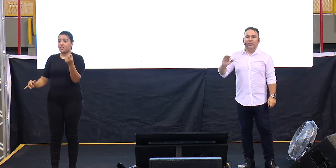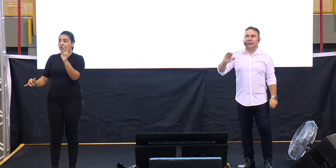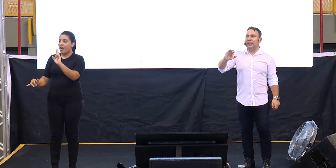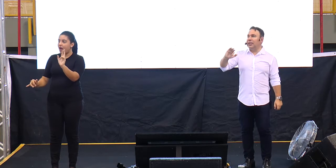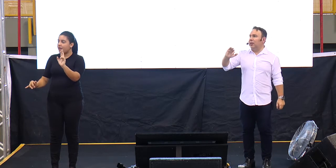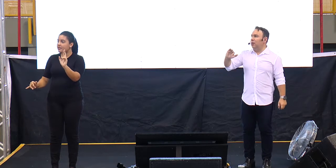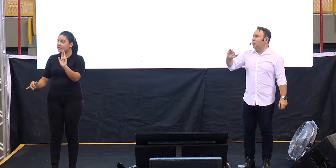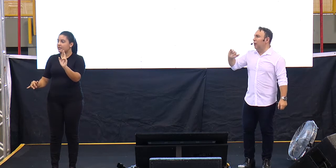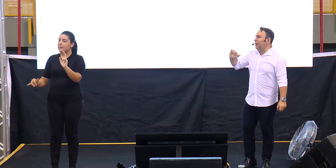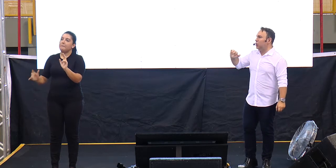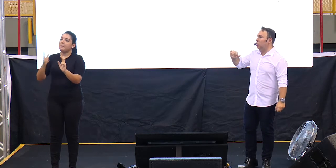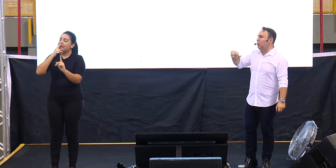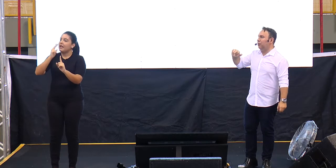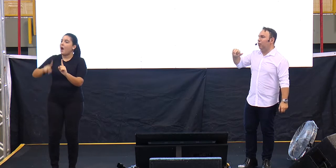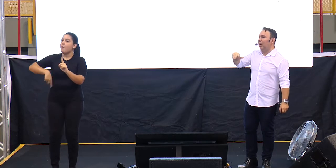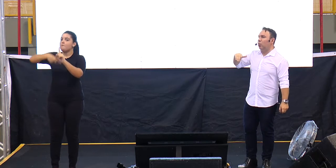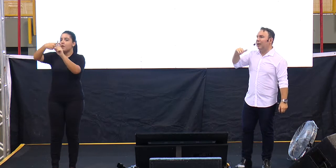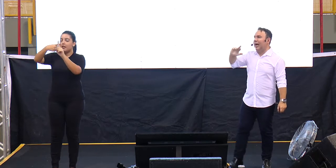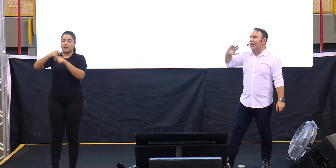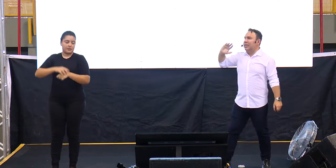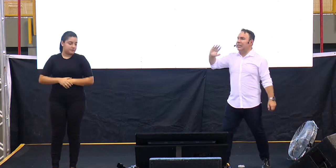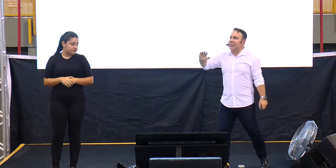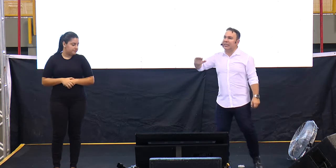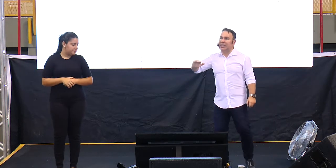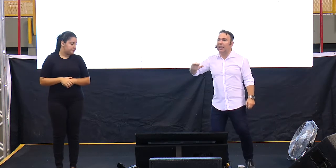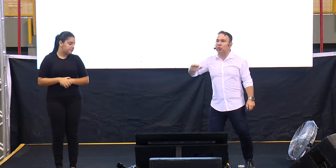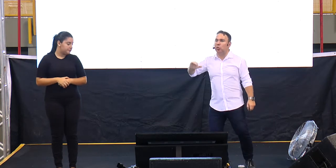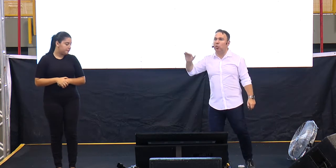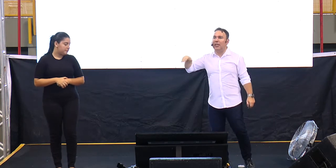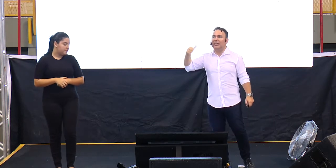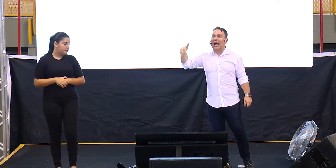Então, se uma pessoa for calcular